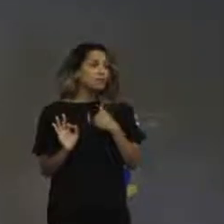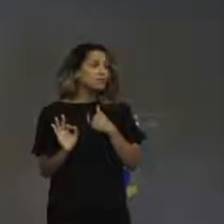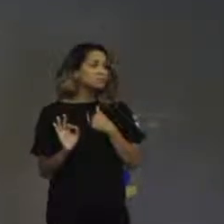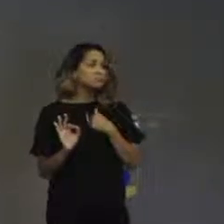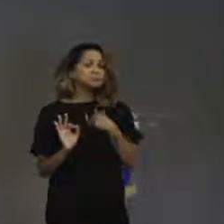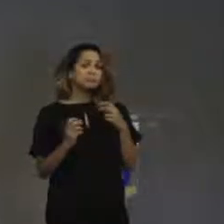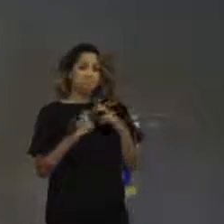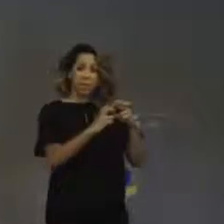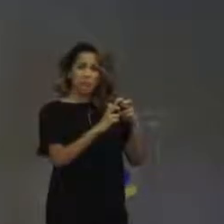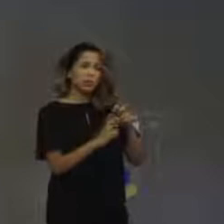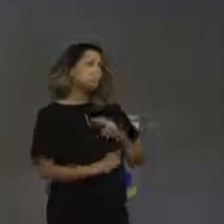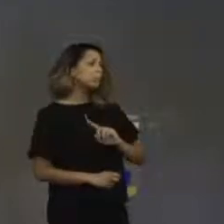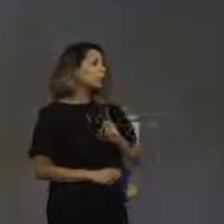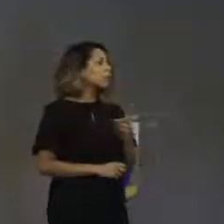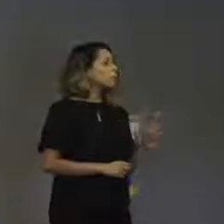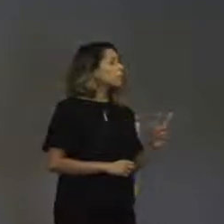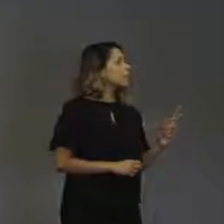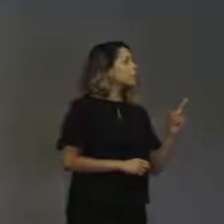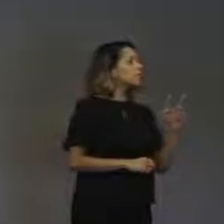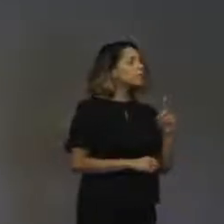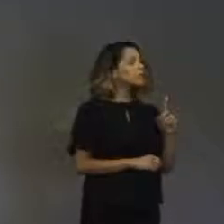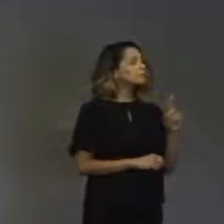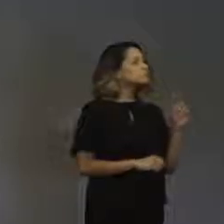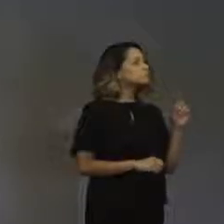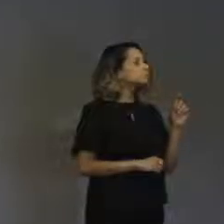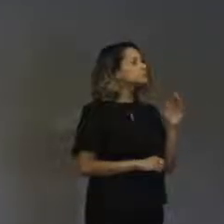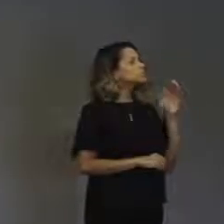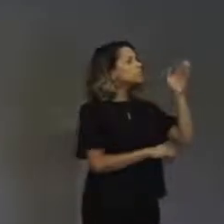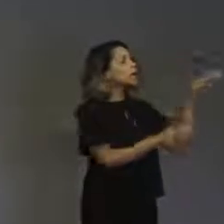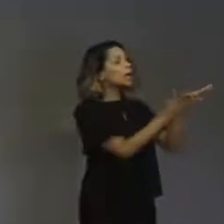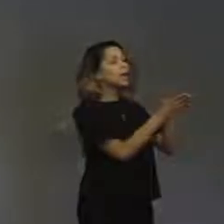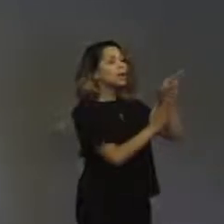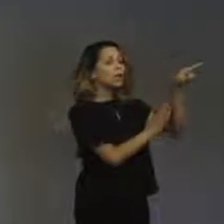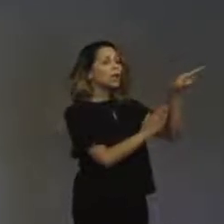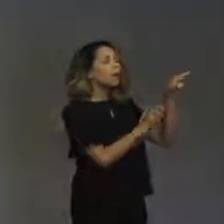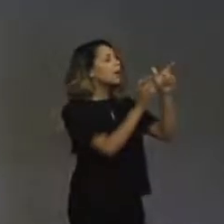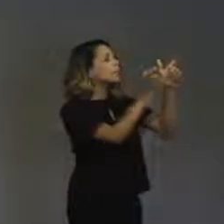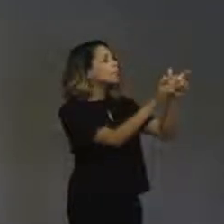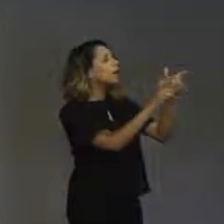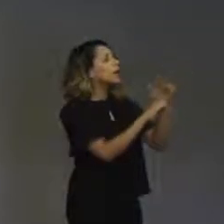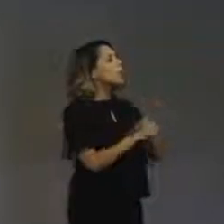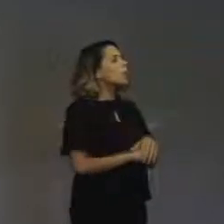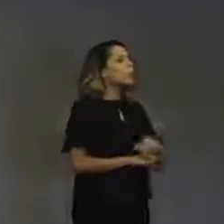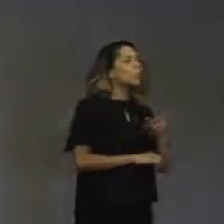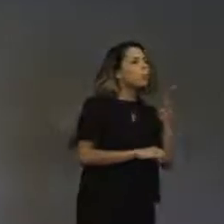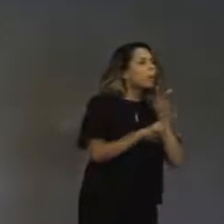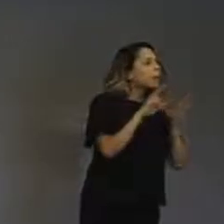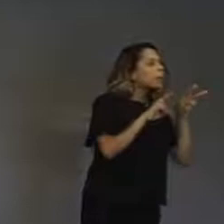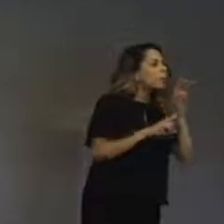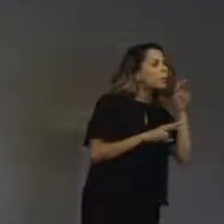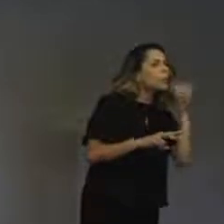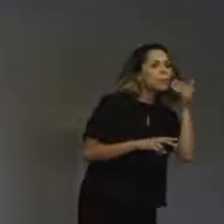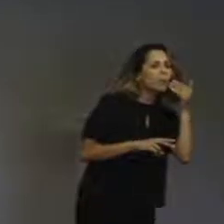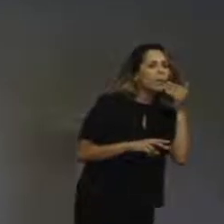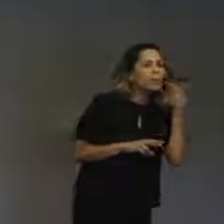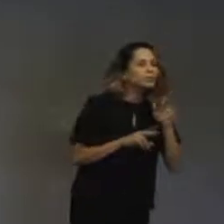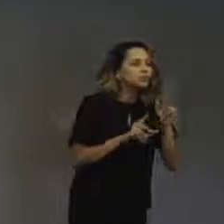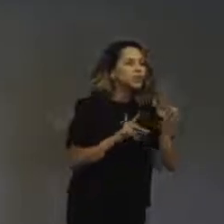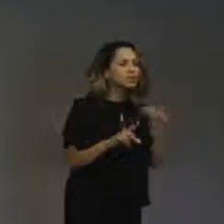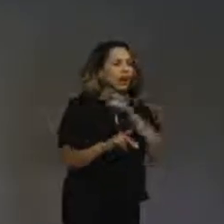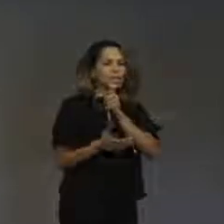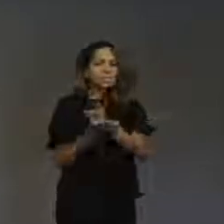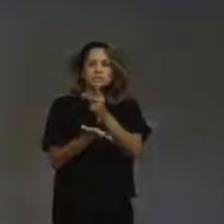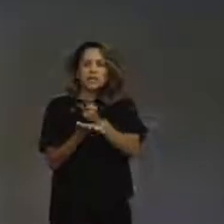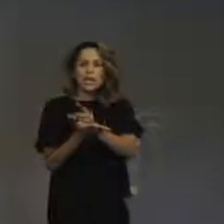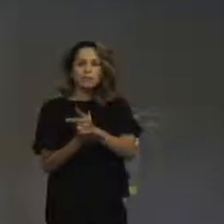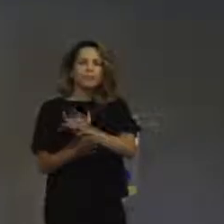que me dizia nada, eu falei, vou ver o que tem lá em cima. E subia, e descia. E a cada sábado ele trazia um bairro diferente. Eu falei, meu Deus do céu, olha, quem sou